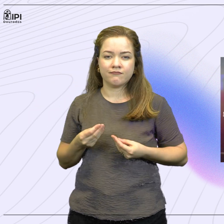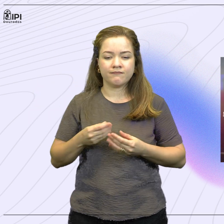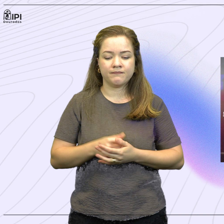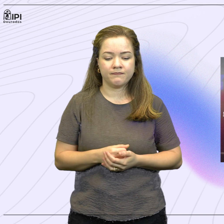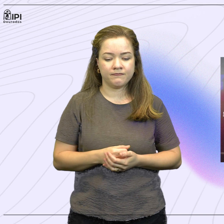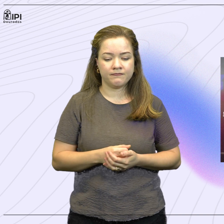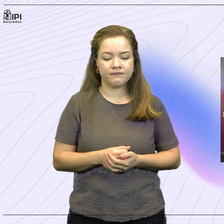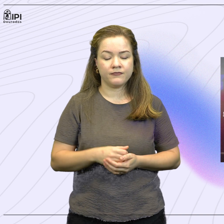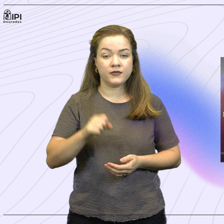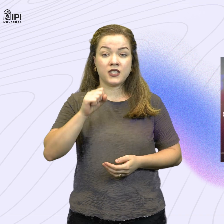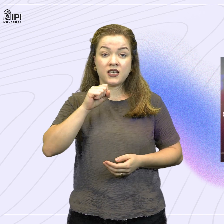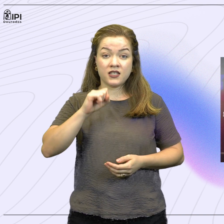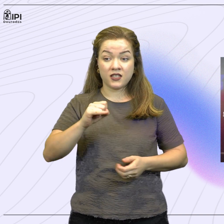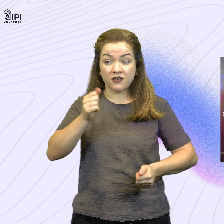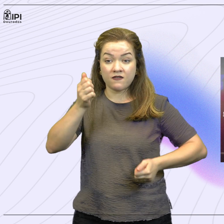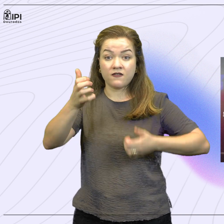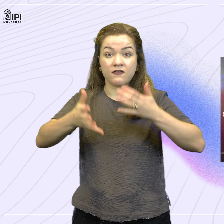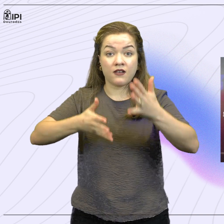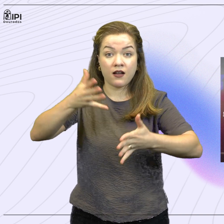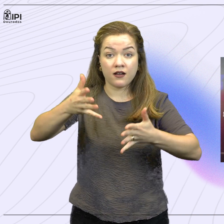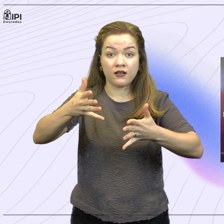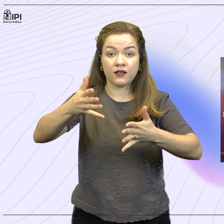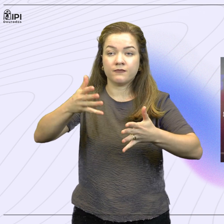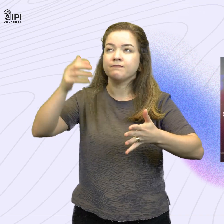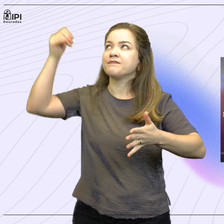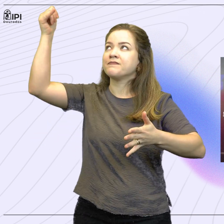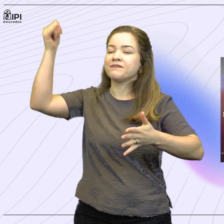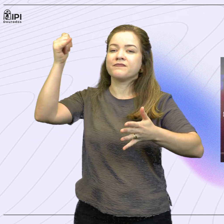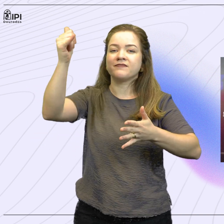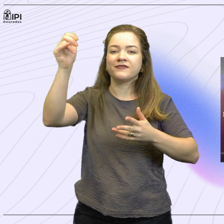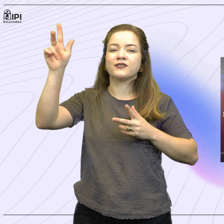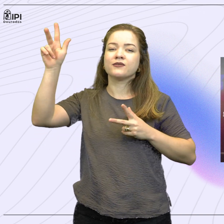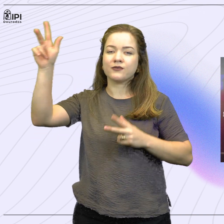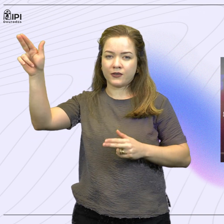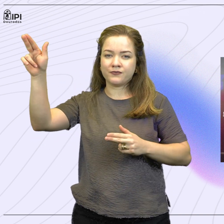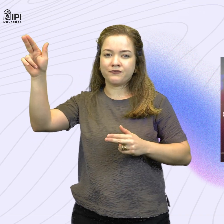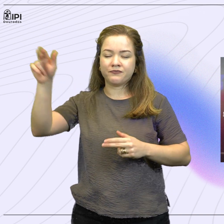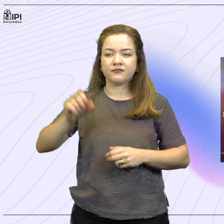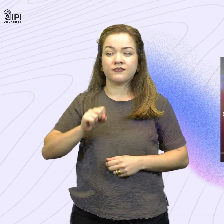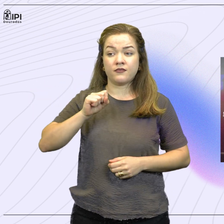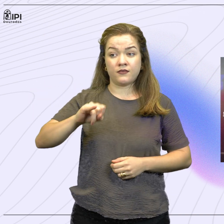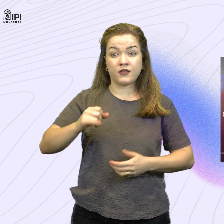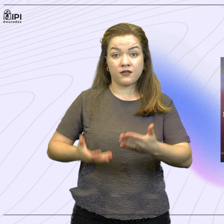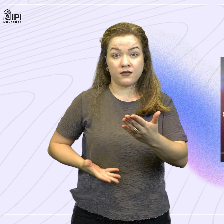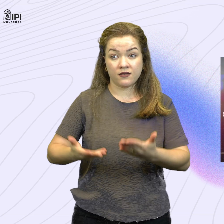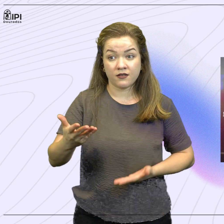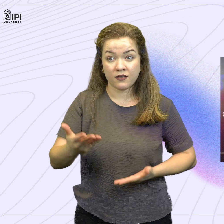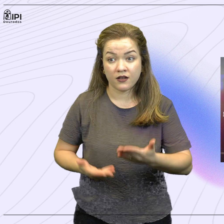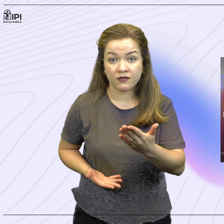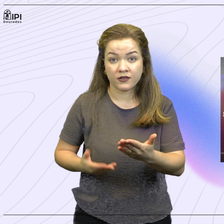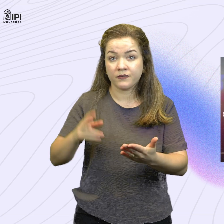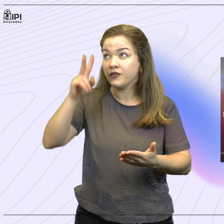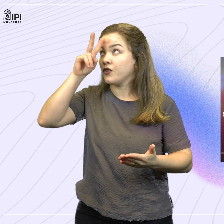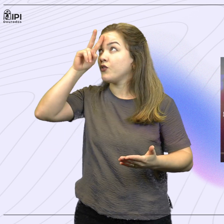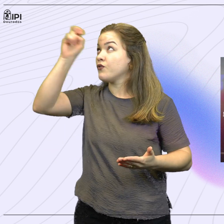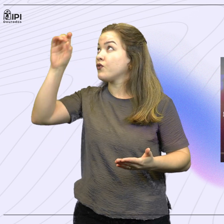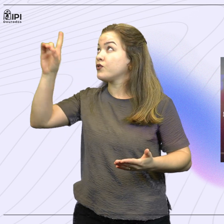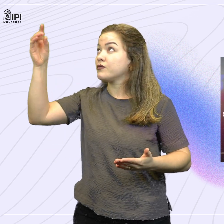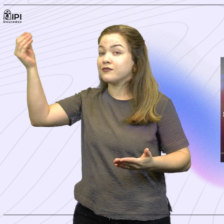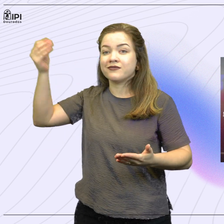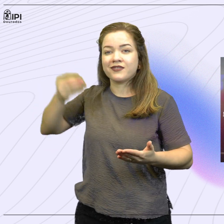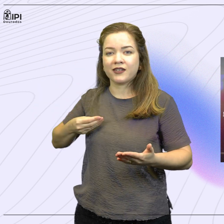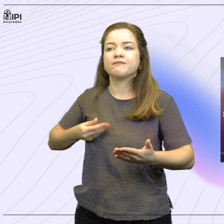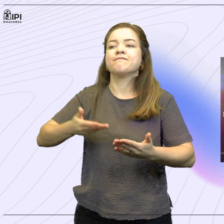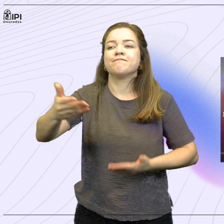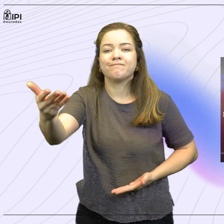alguém fala, fale de acordo com os oráculos de Deus. Se alguém serve, faça-o na força que Deus lhe dá,